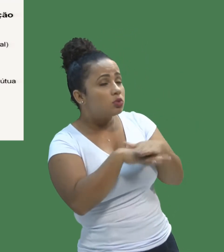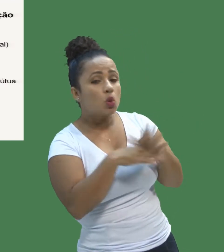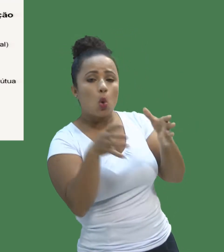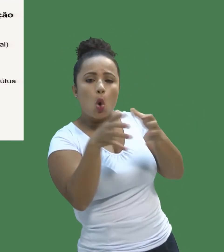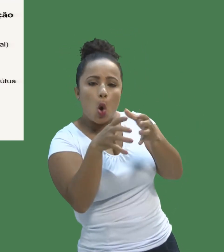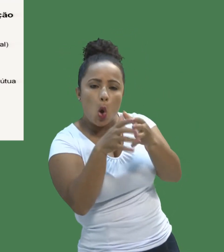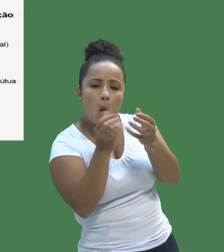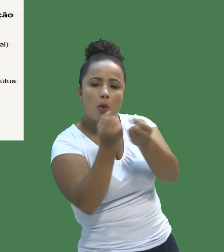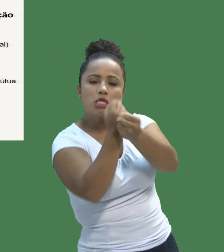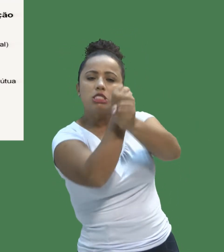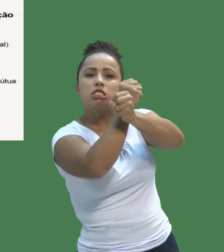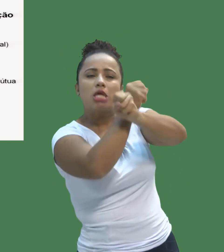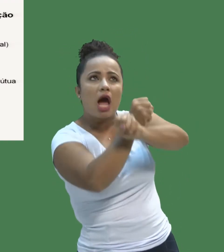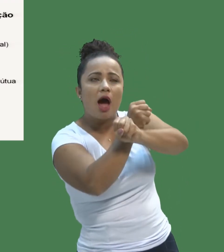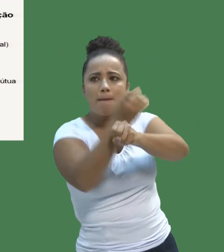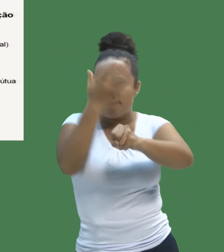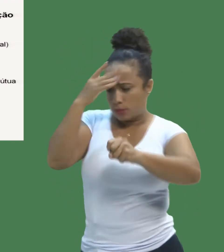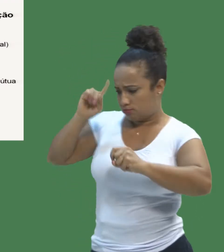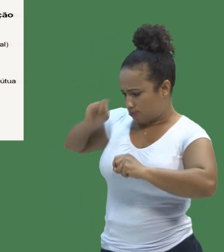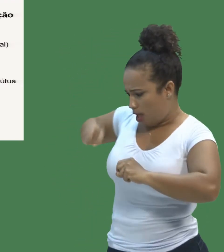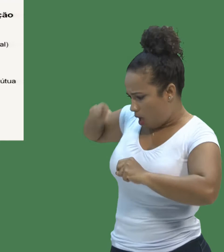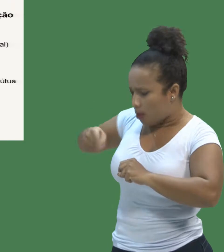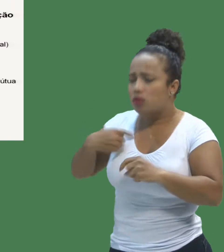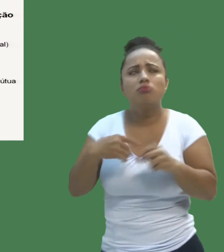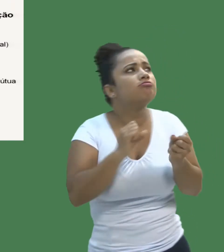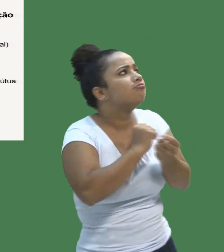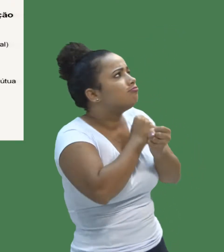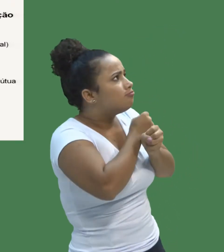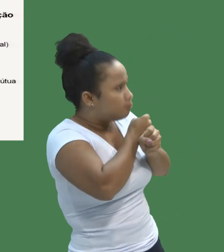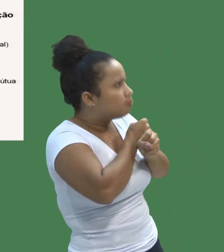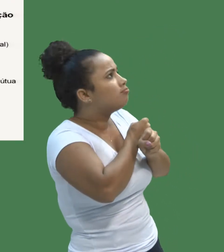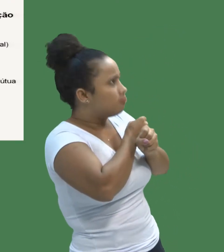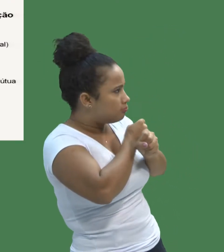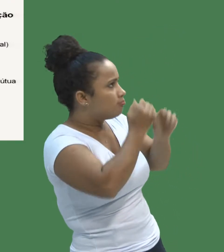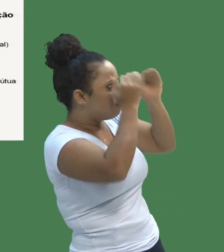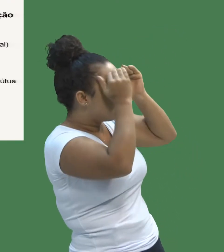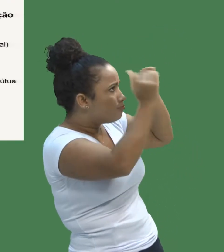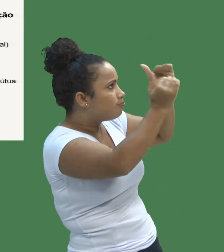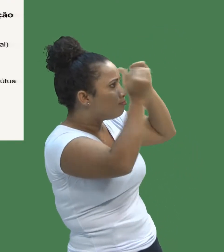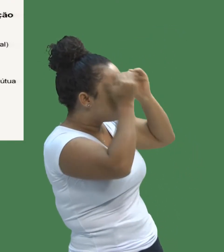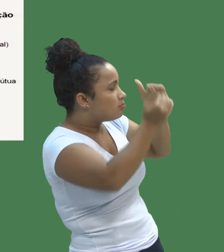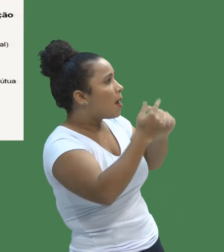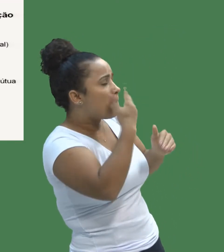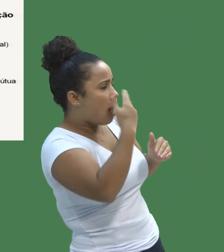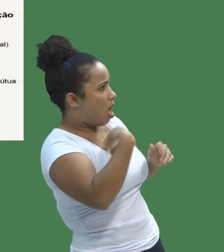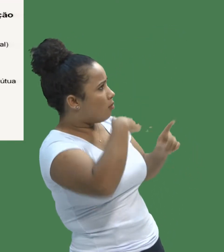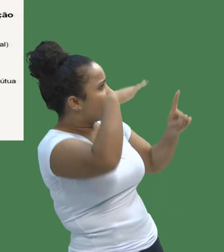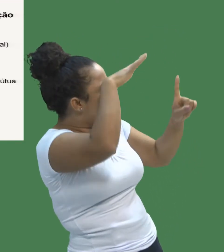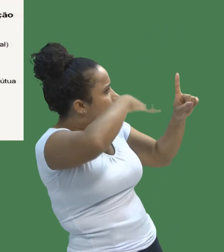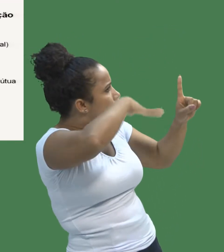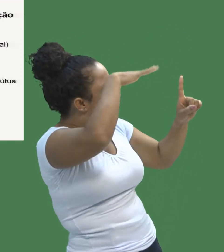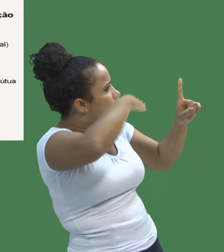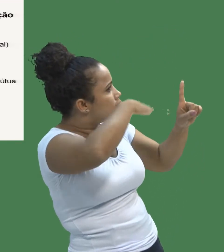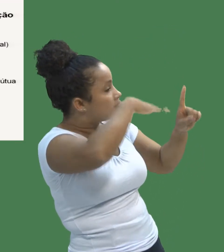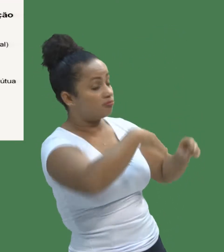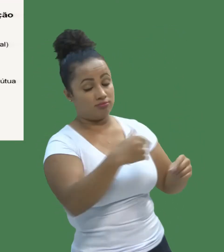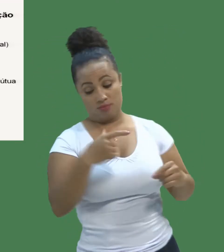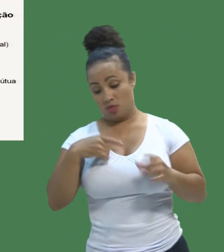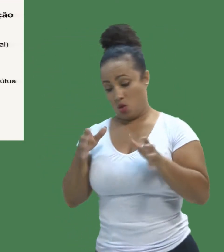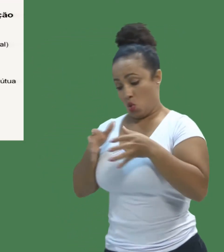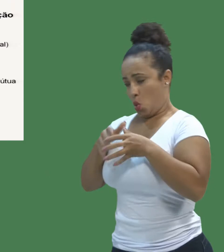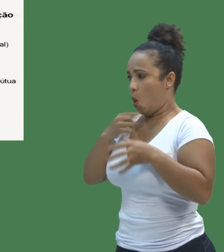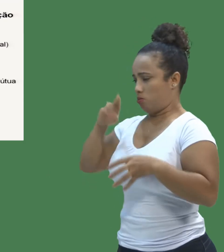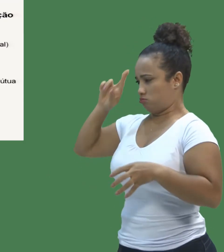com o seu senhor, ainda a relação de servidão, a relação do senhor feudal com